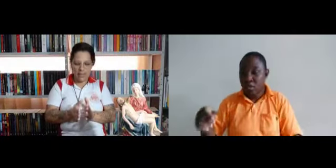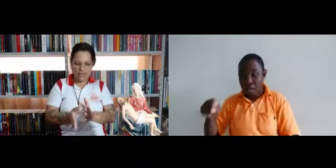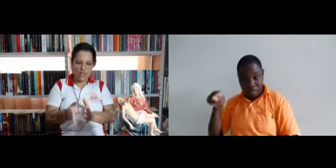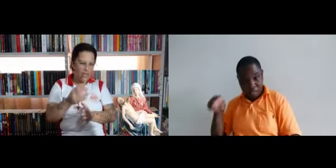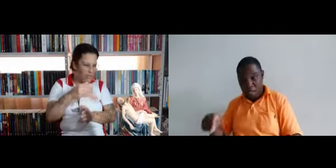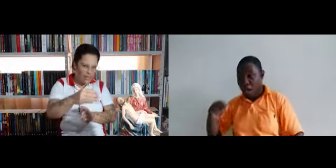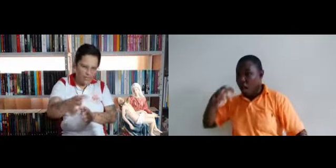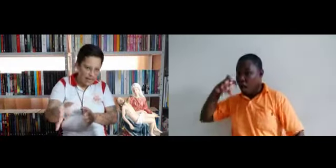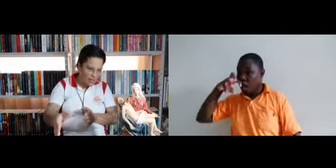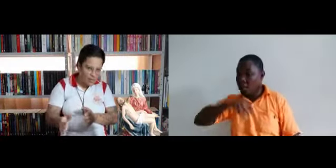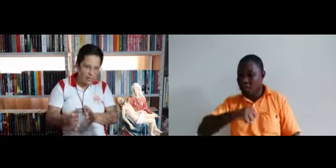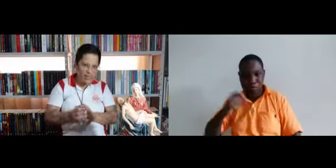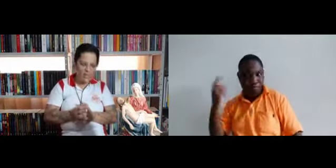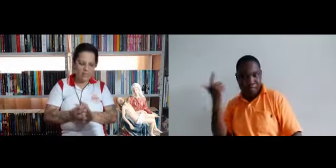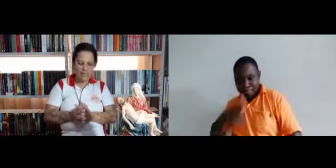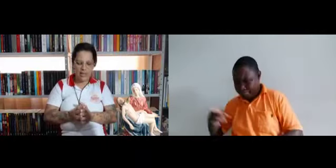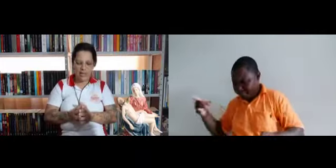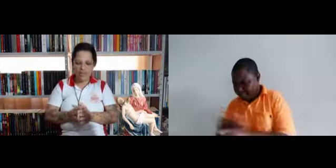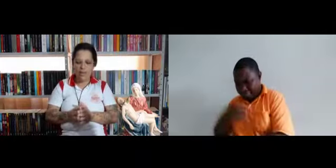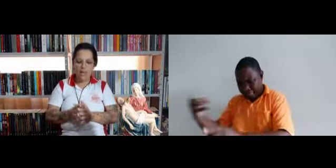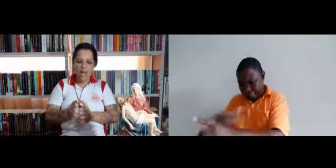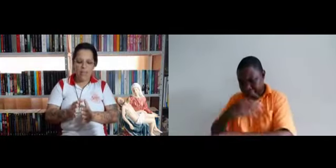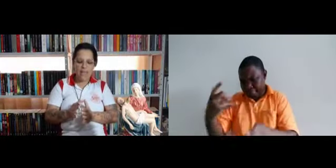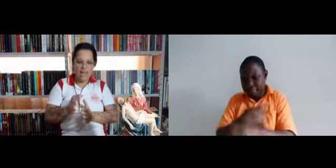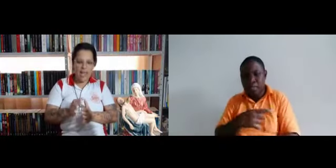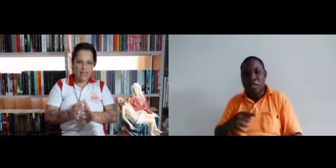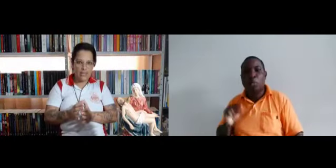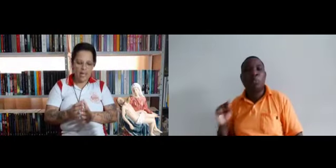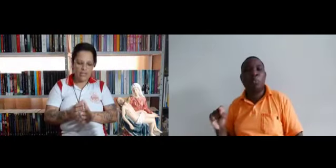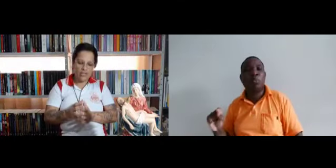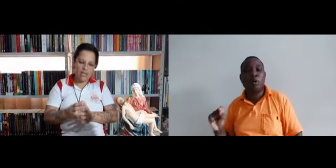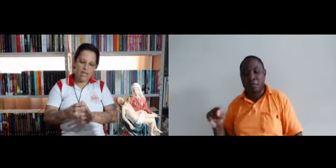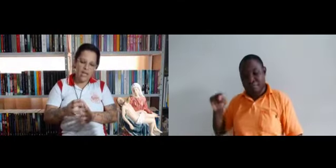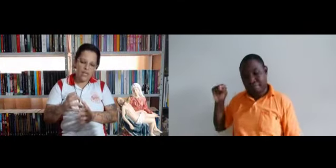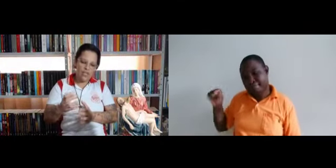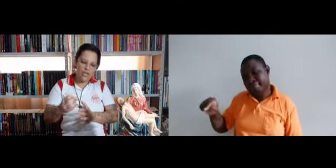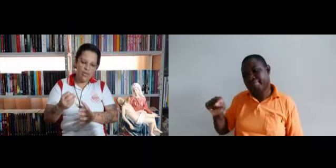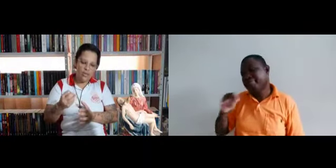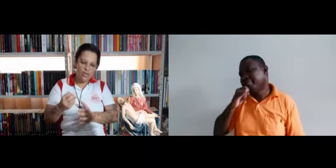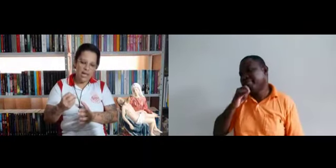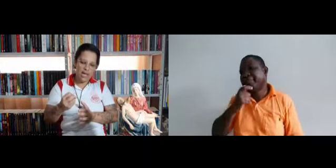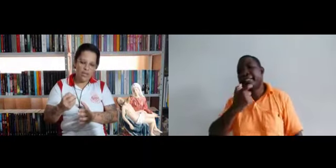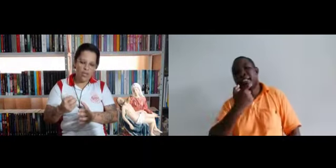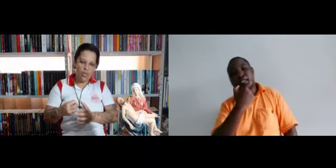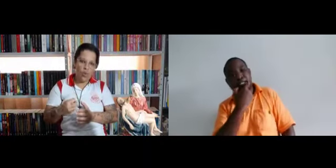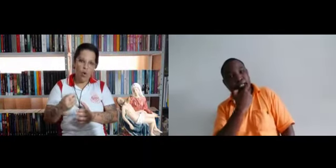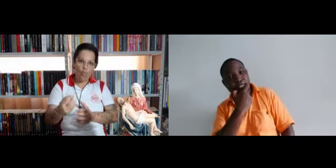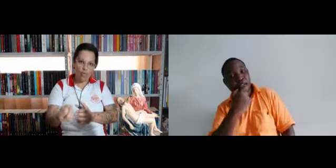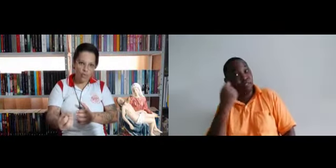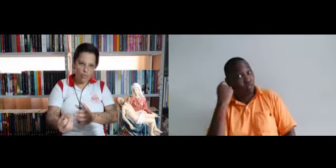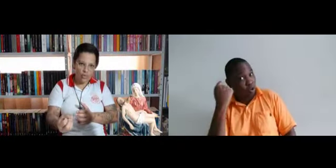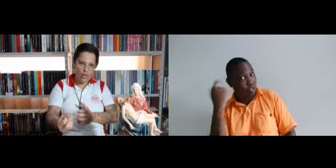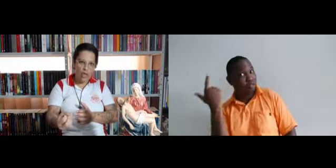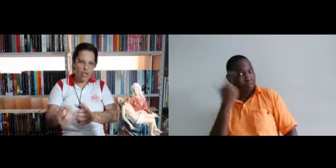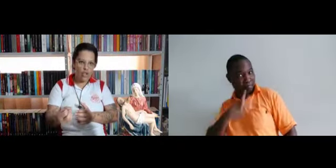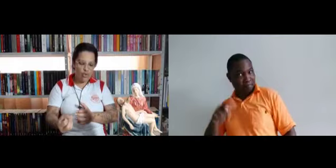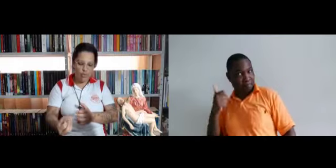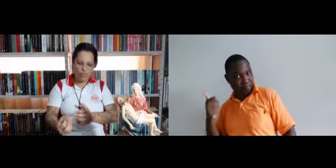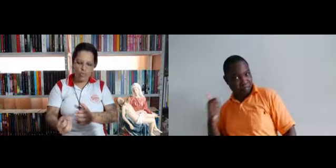Essa partilha, eu já falei com vocês dentro da sala de aula, mas essa partilha gerou uma série de